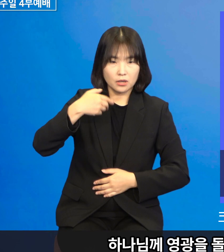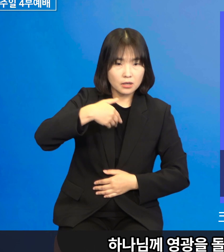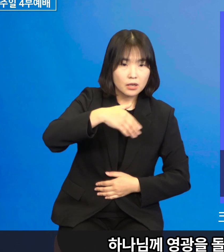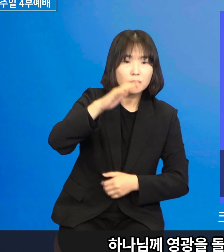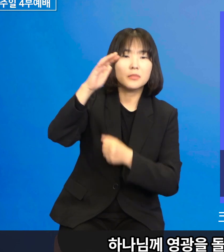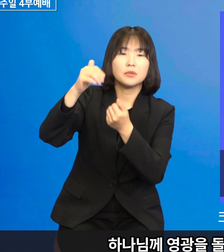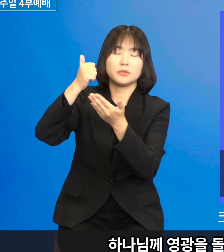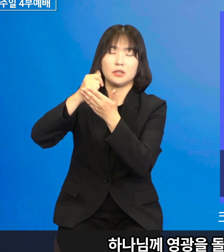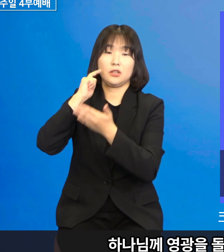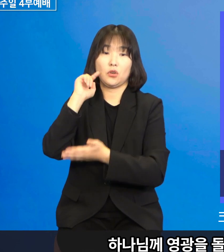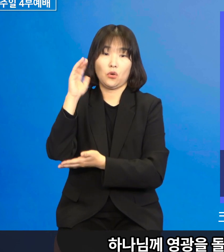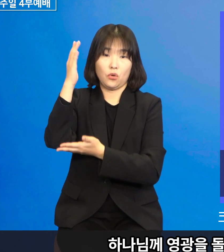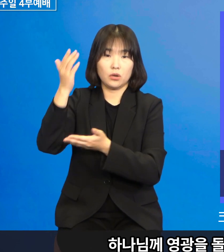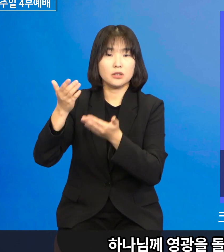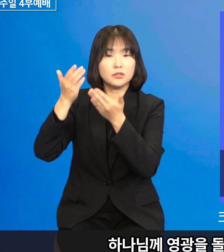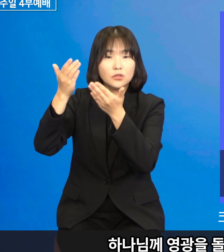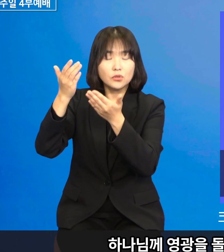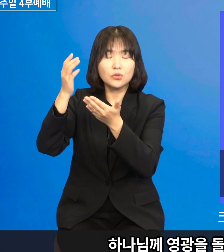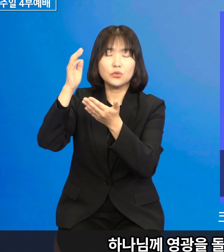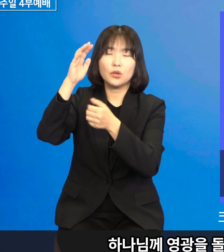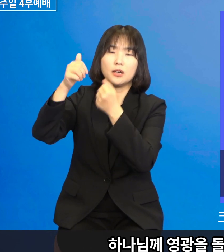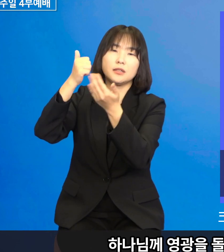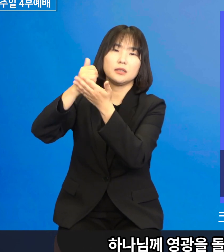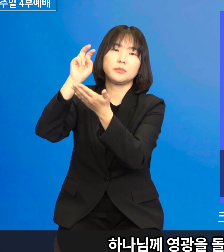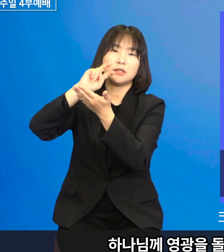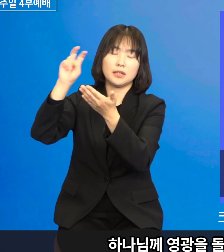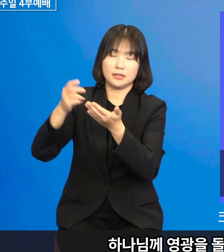돌아가면서 하나님께 영광을 돌리며 그를